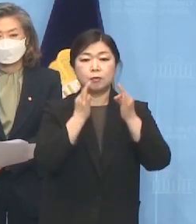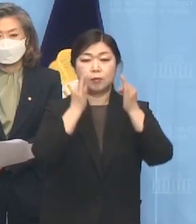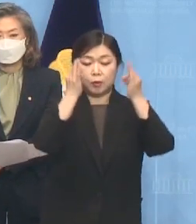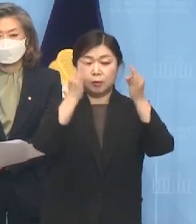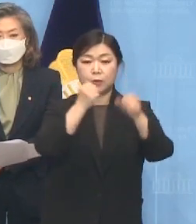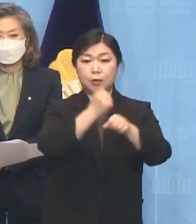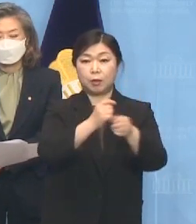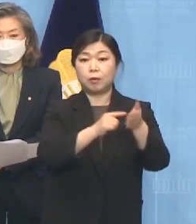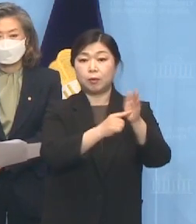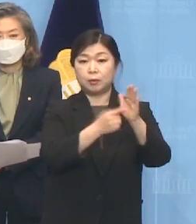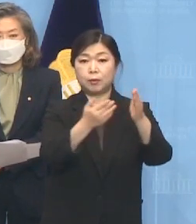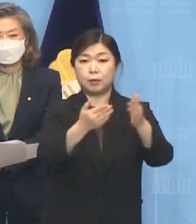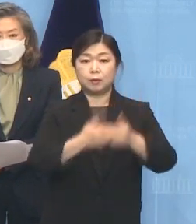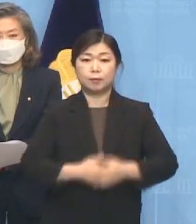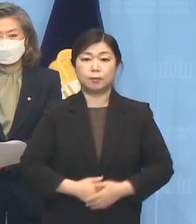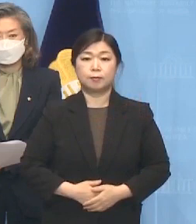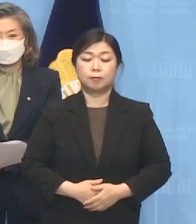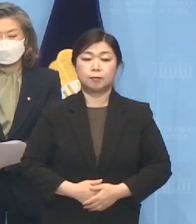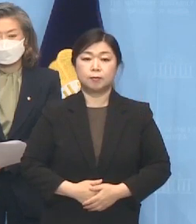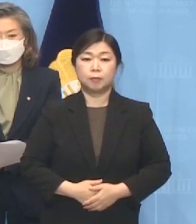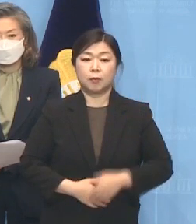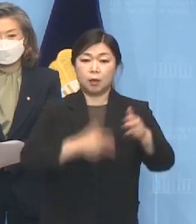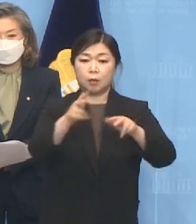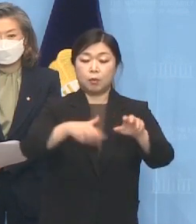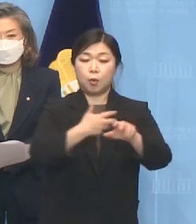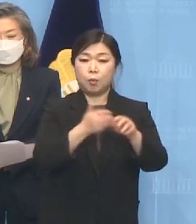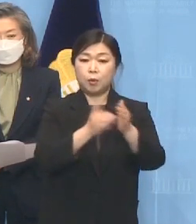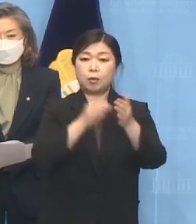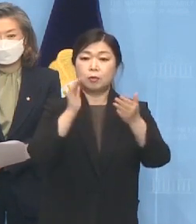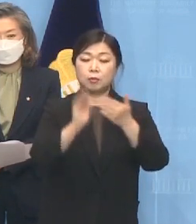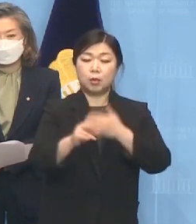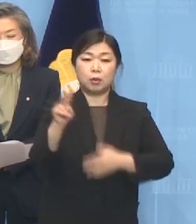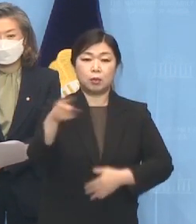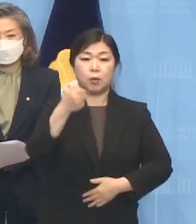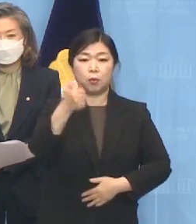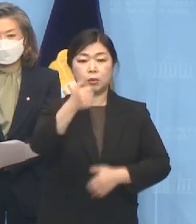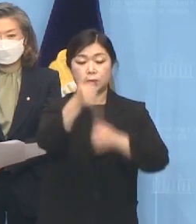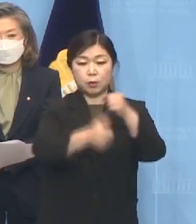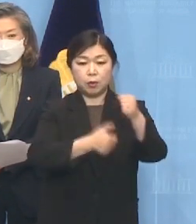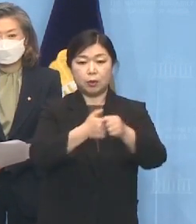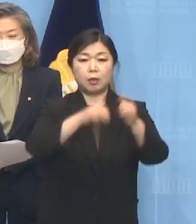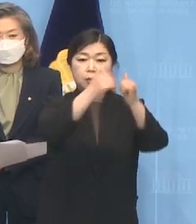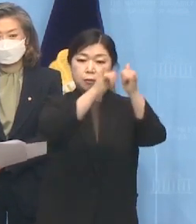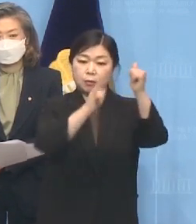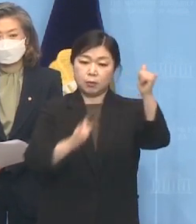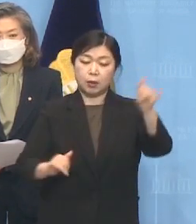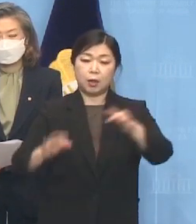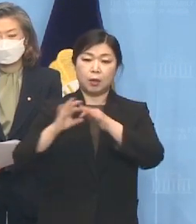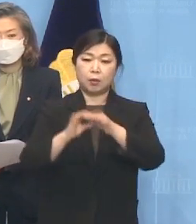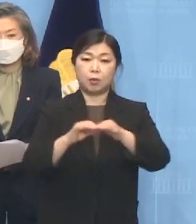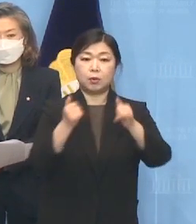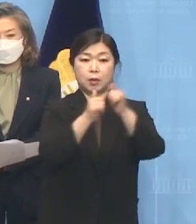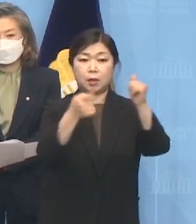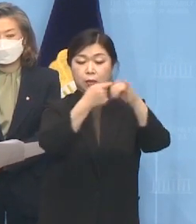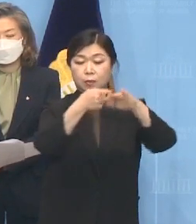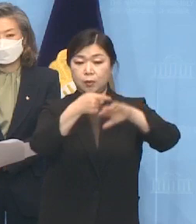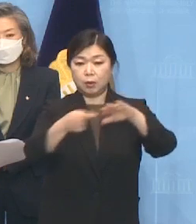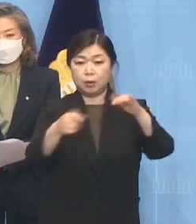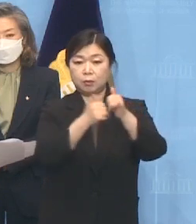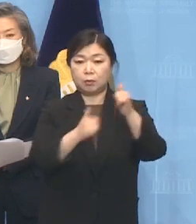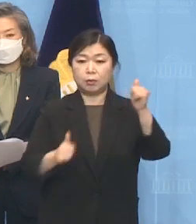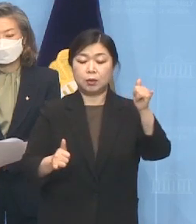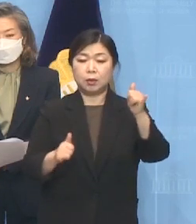다할 것이다 400명 이후 250여 년간 인류가 사용한